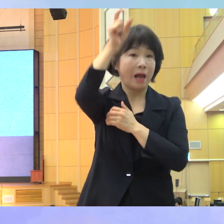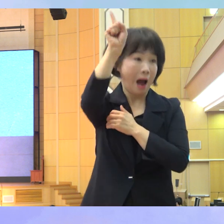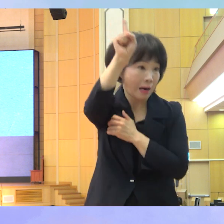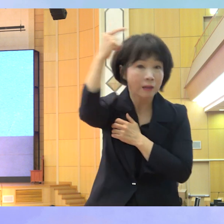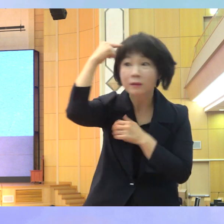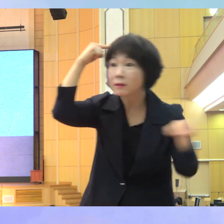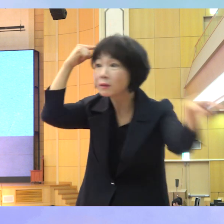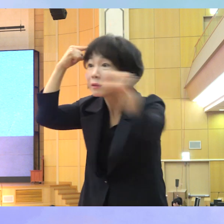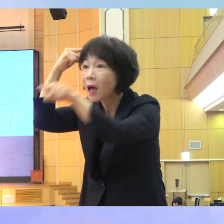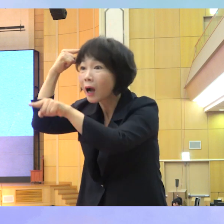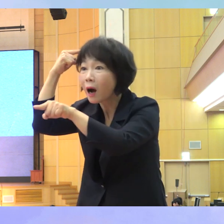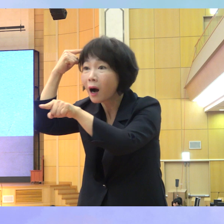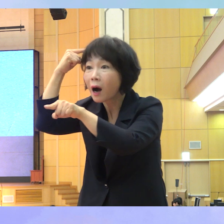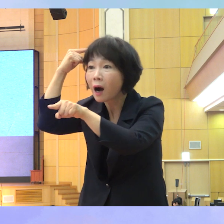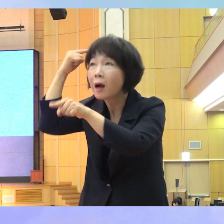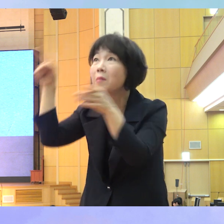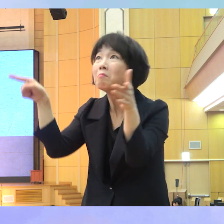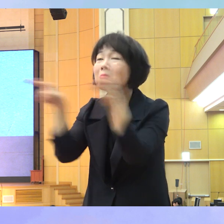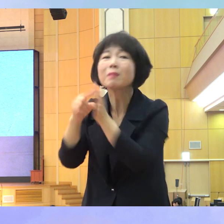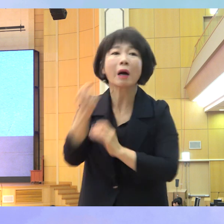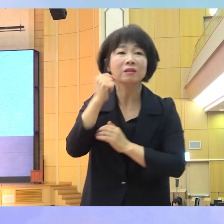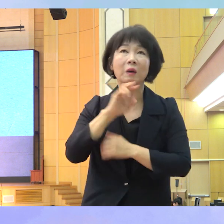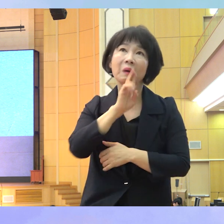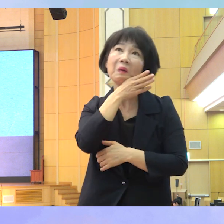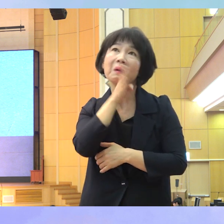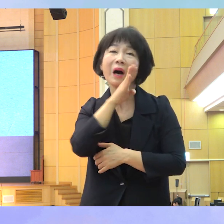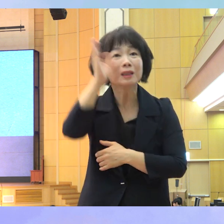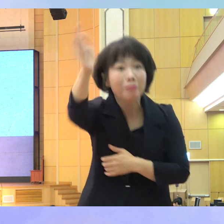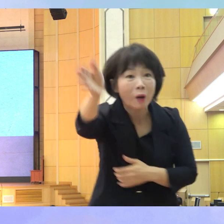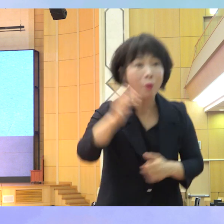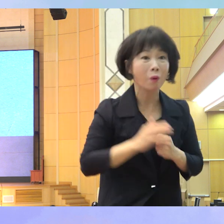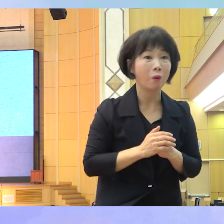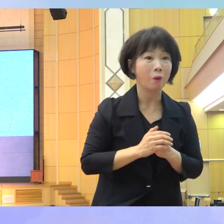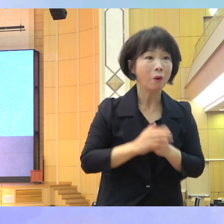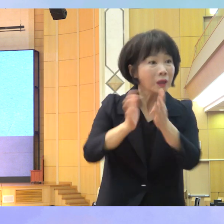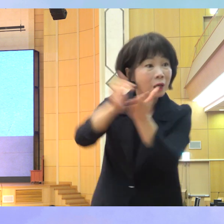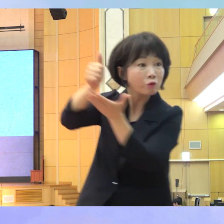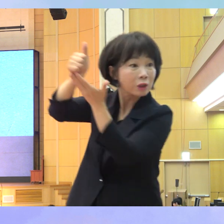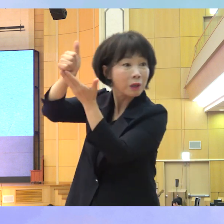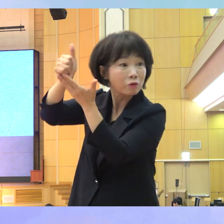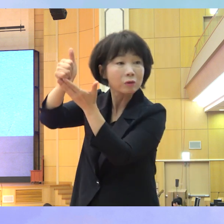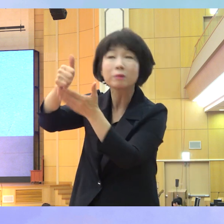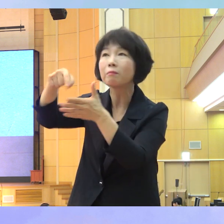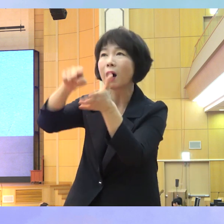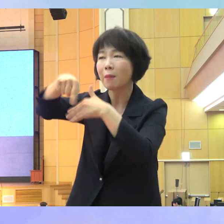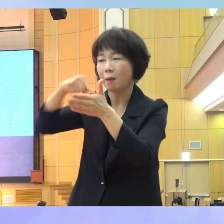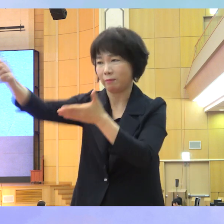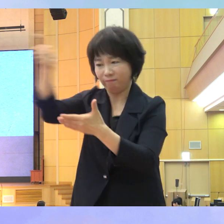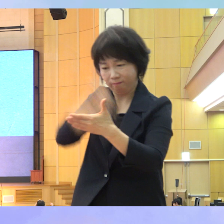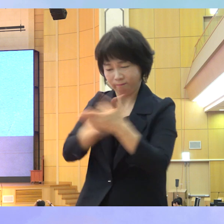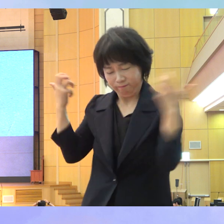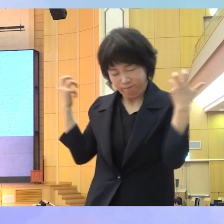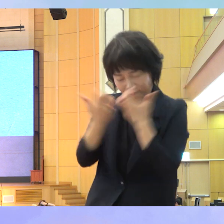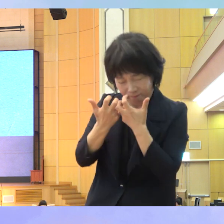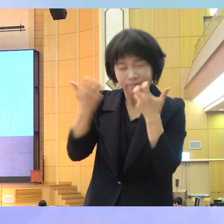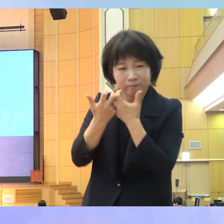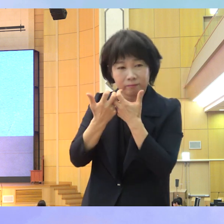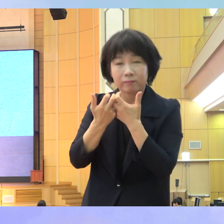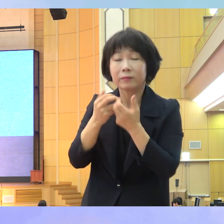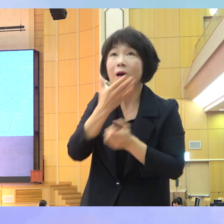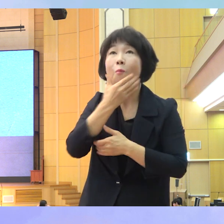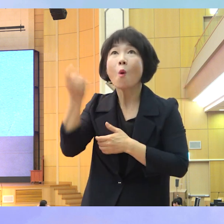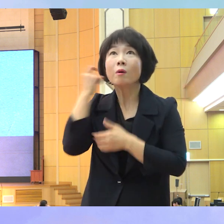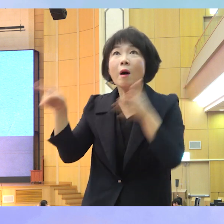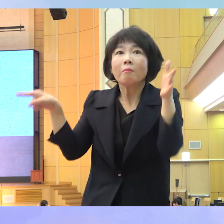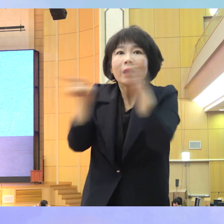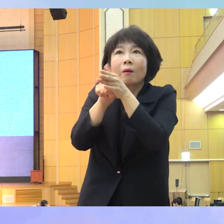이것을 우리 마음에 더 믿어지게 하여 주시옵시고 예수 그리스도로 충만하게 하여 주셔서 그래서 이게 믿어지면